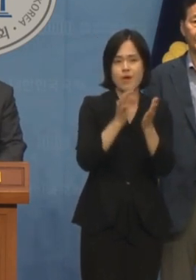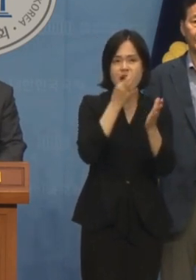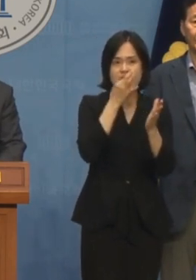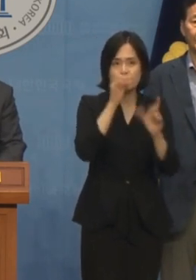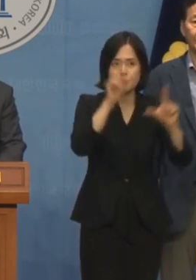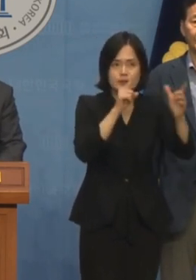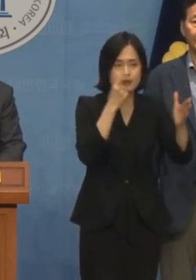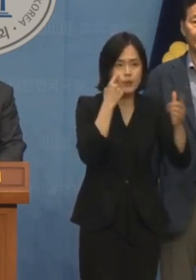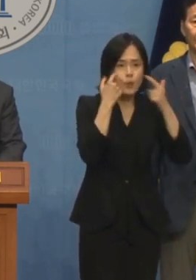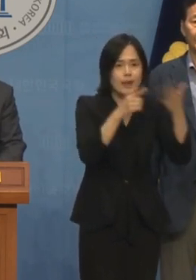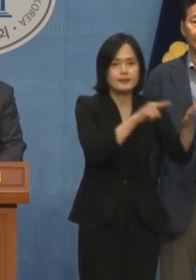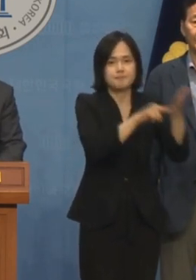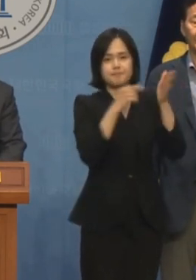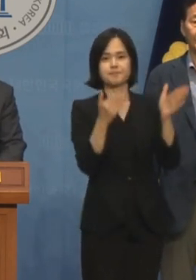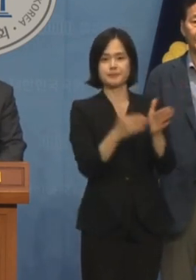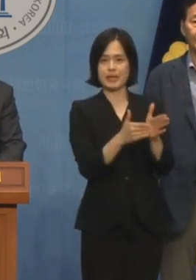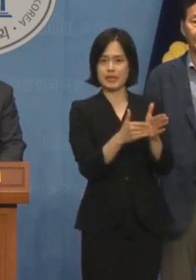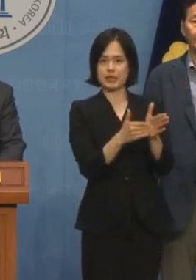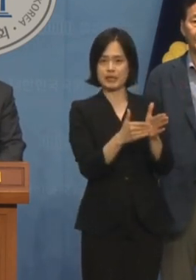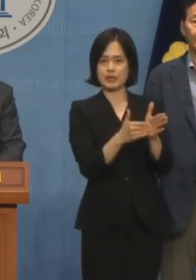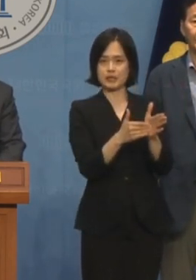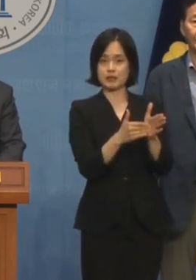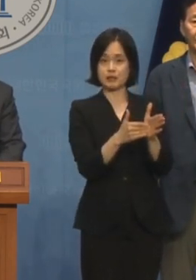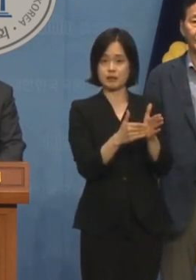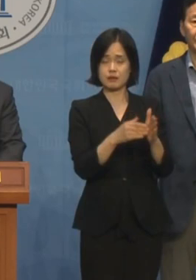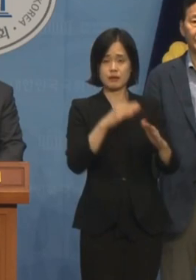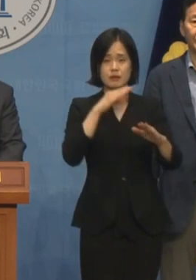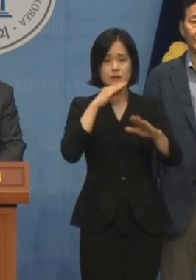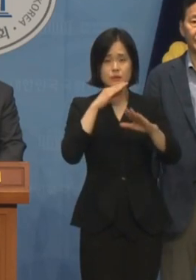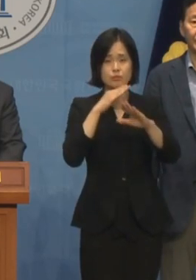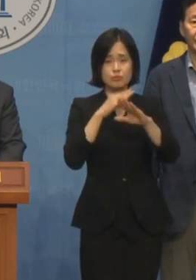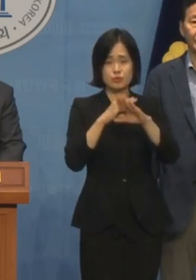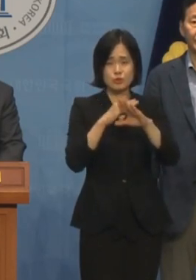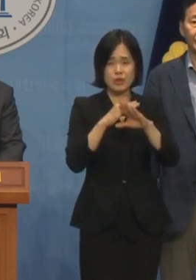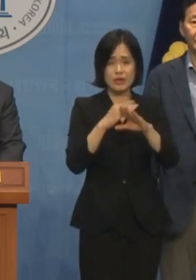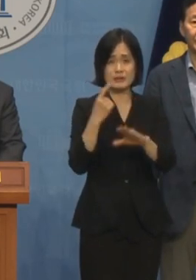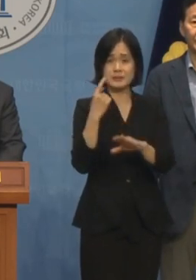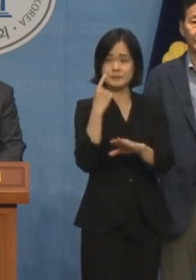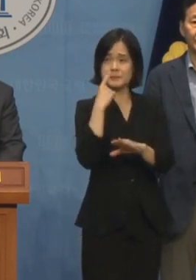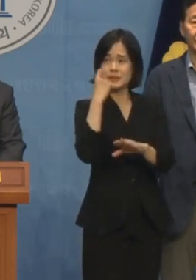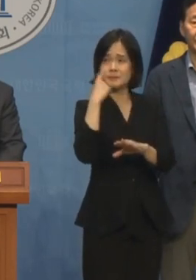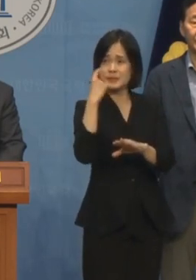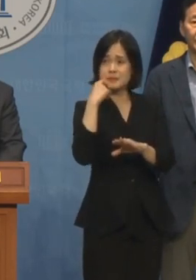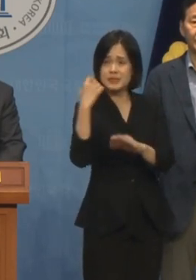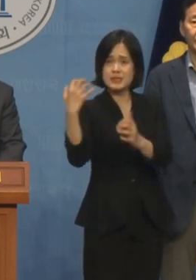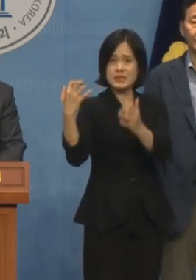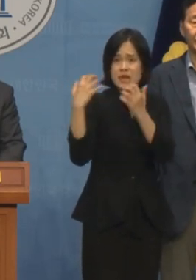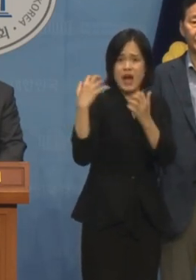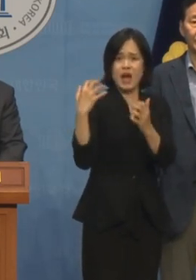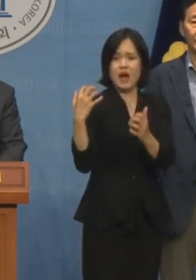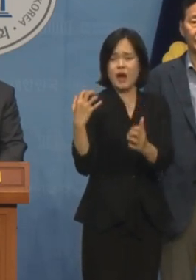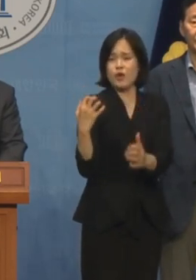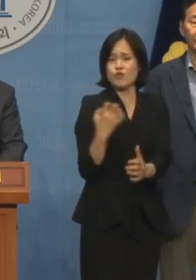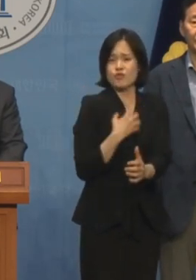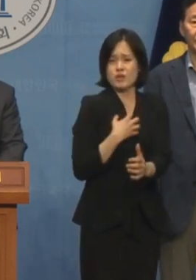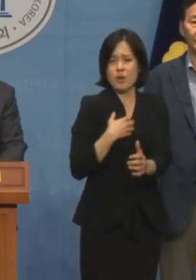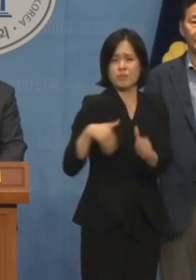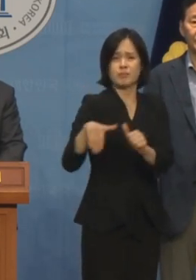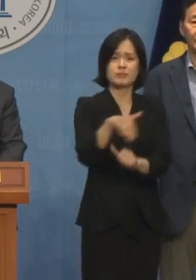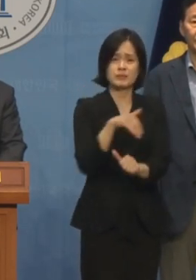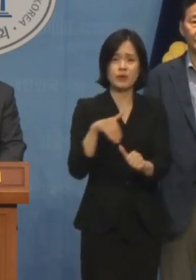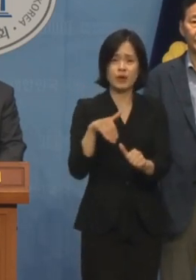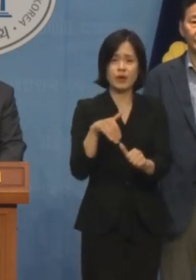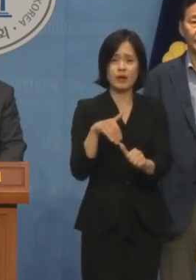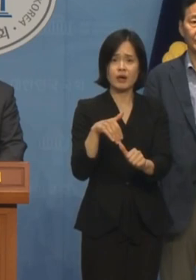한번 보여준 것입니다. 북한의 도발과 위협이 심각한 상황에서 우리 군을 정쟁의